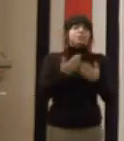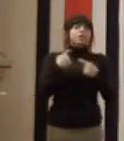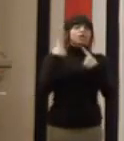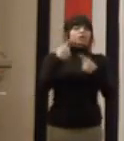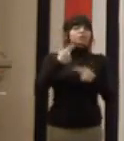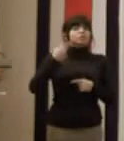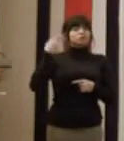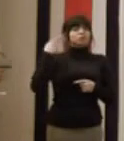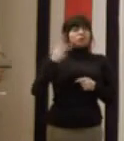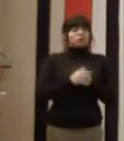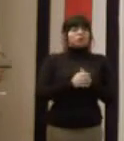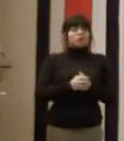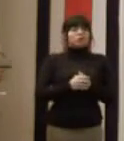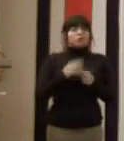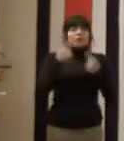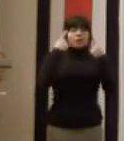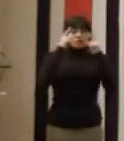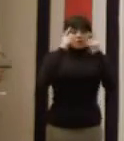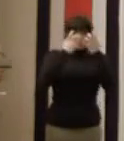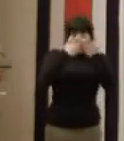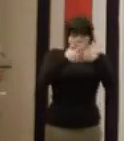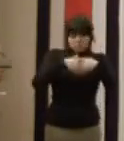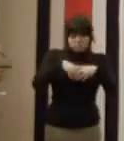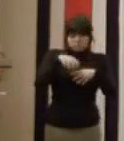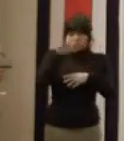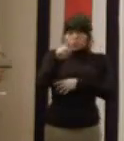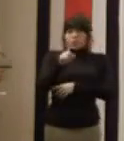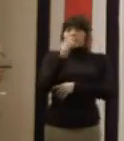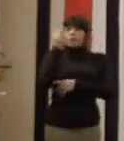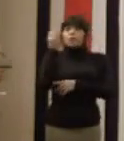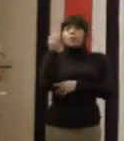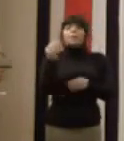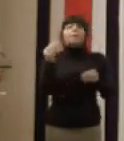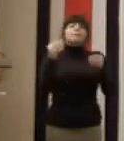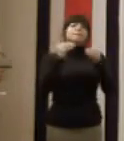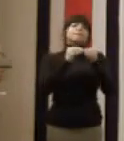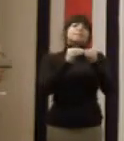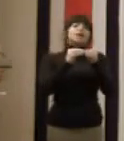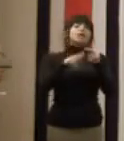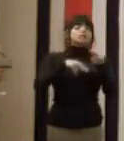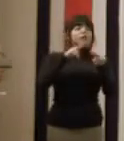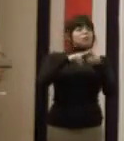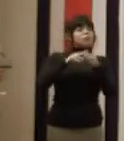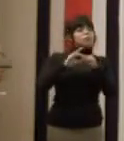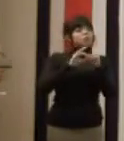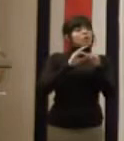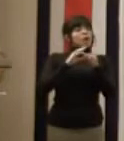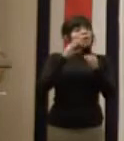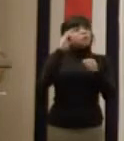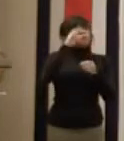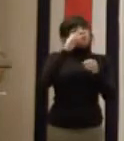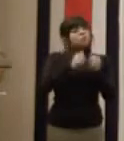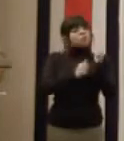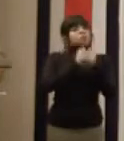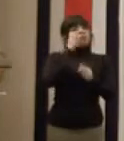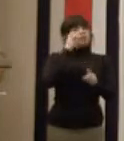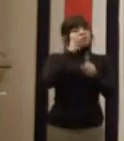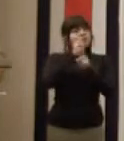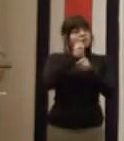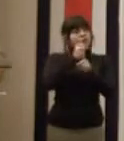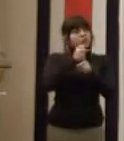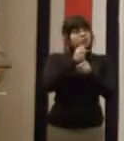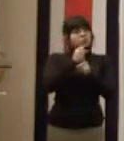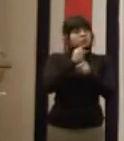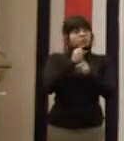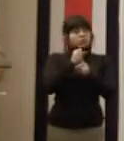historia. Y la articulamos de una manera más orgánica, con el fin de tener un mayor impacto